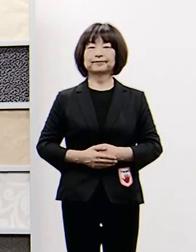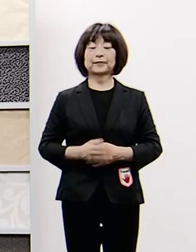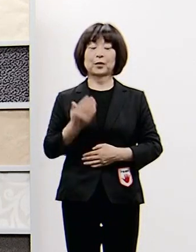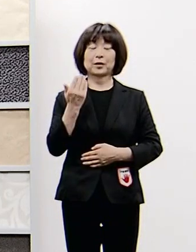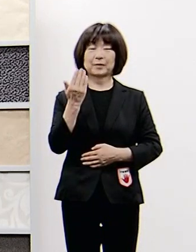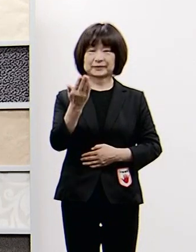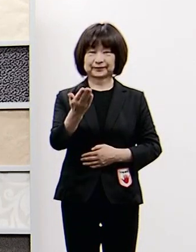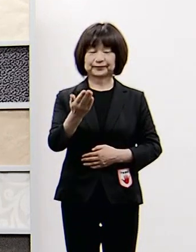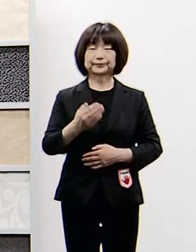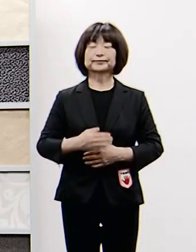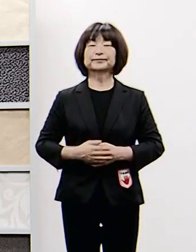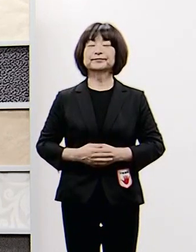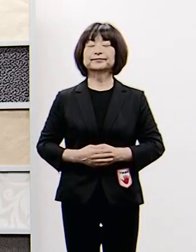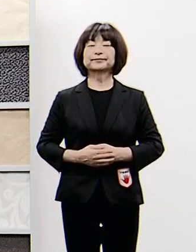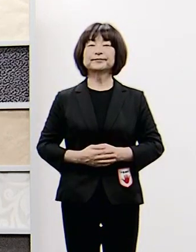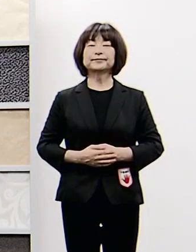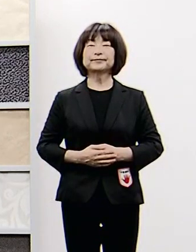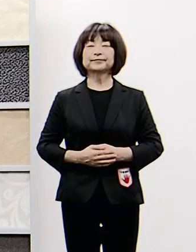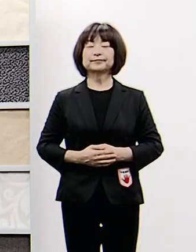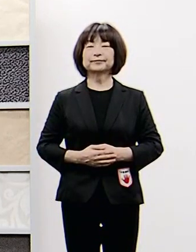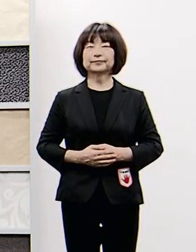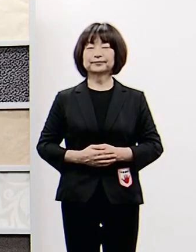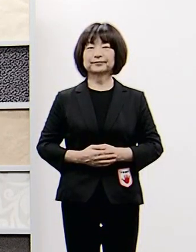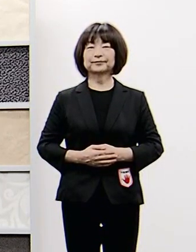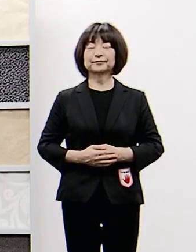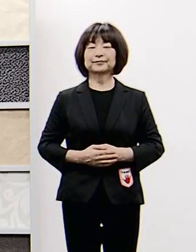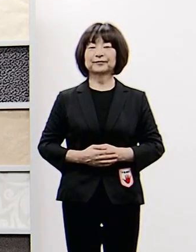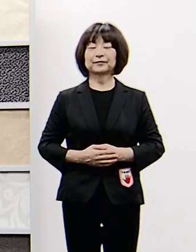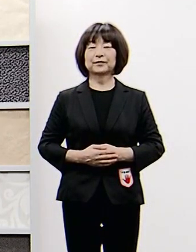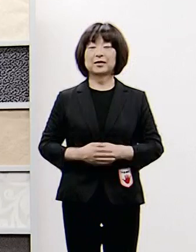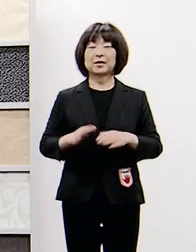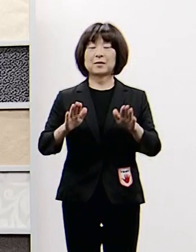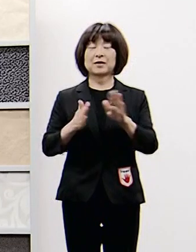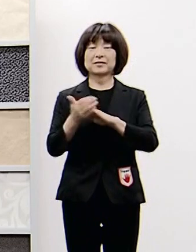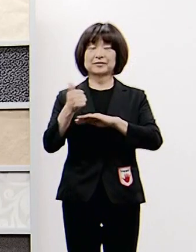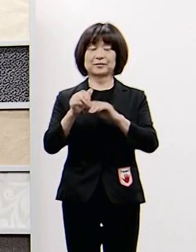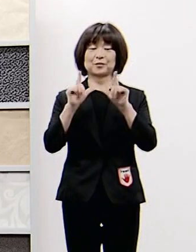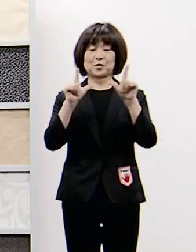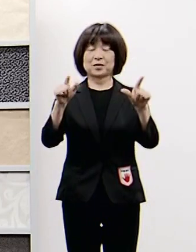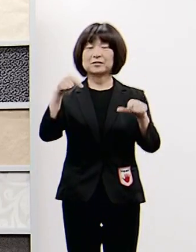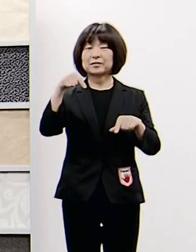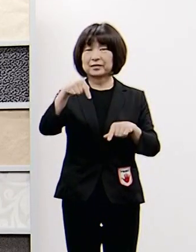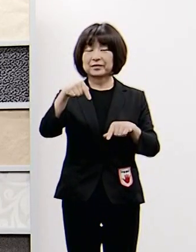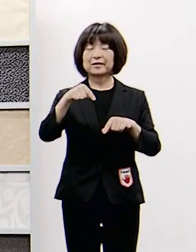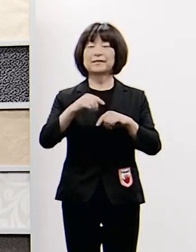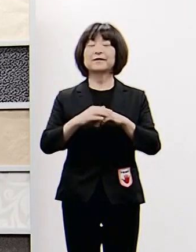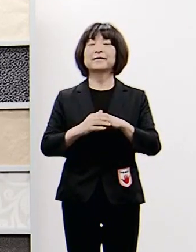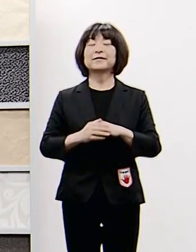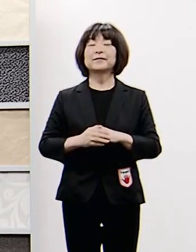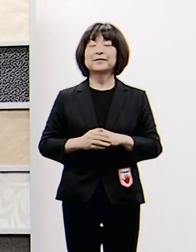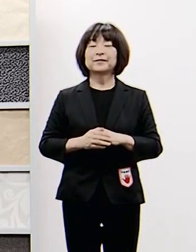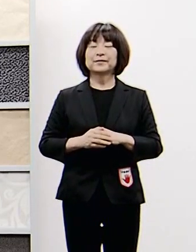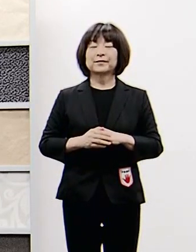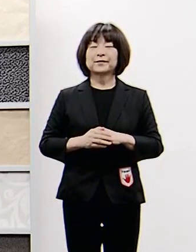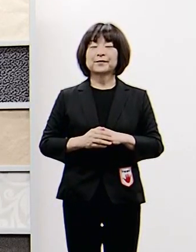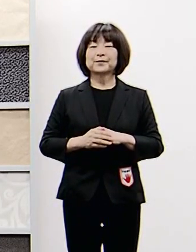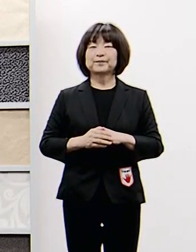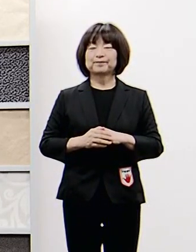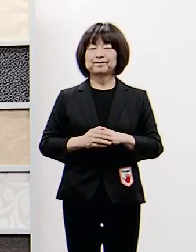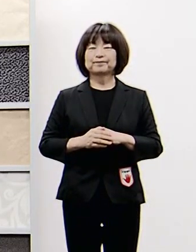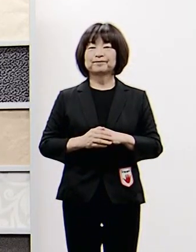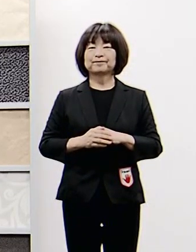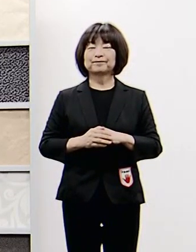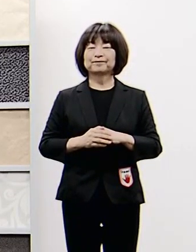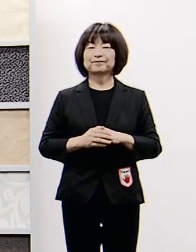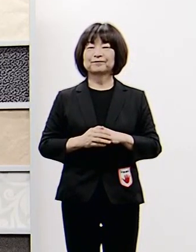日経新聞の松永ですよろしくお願いします今の知事のお話の中である意味